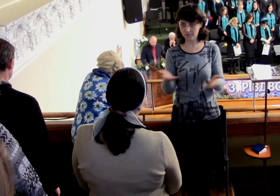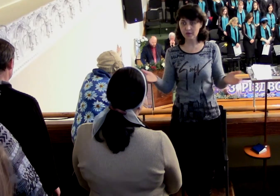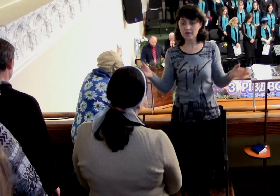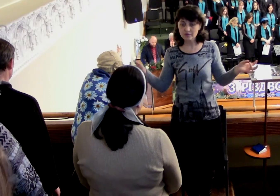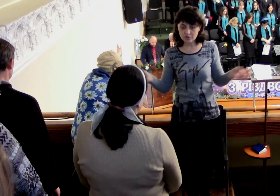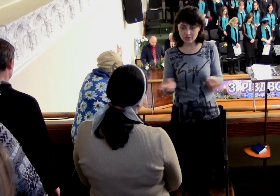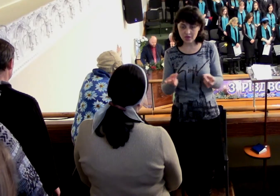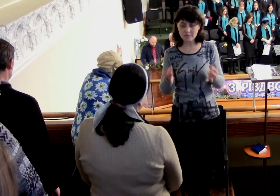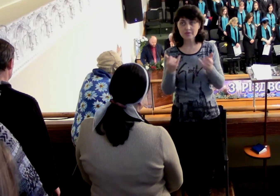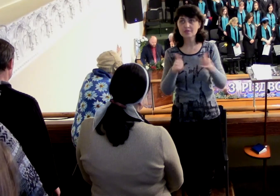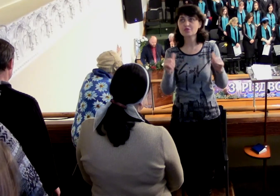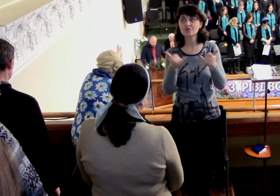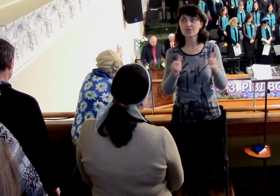который